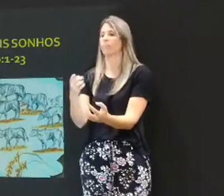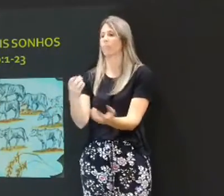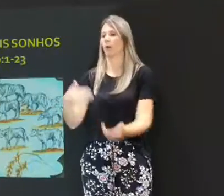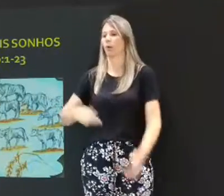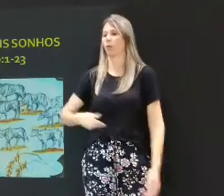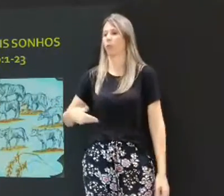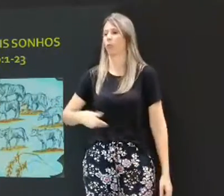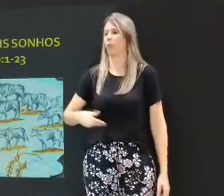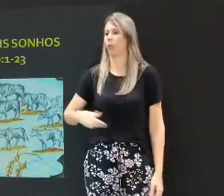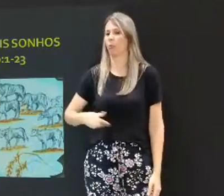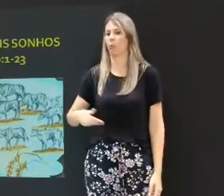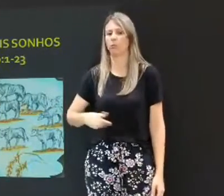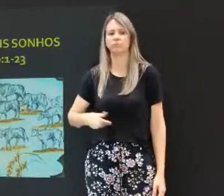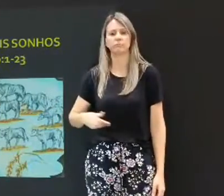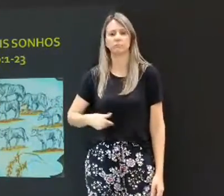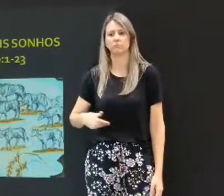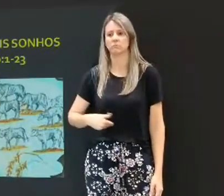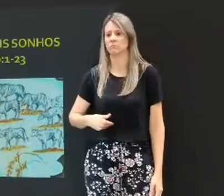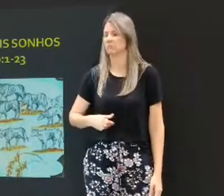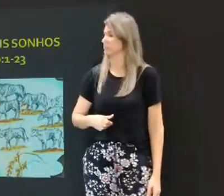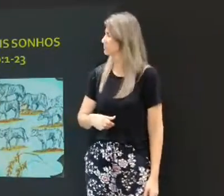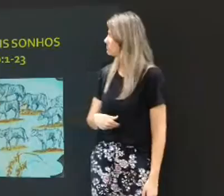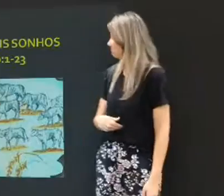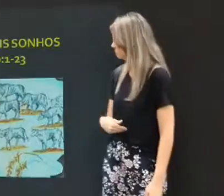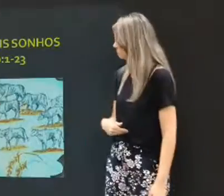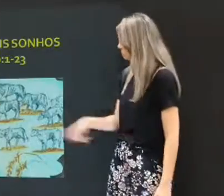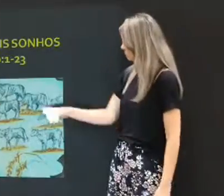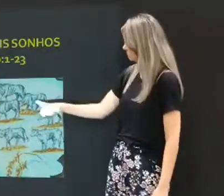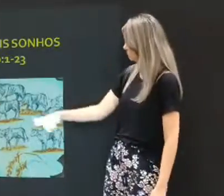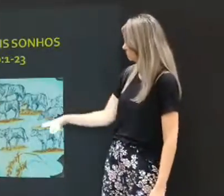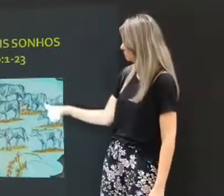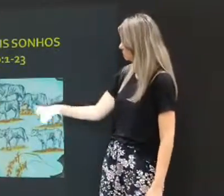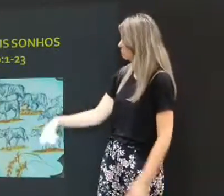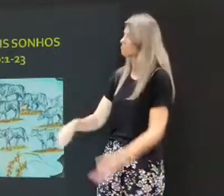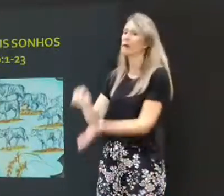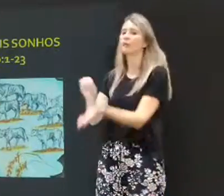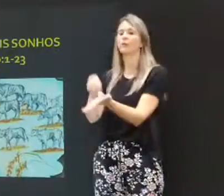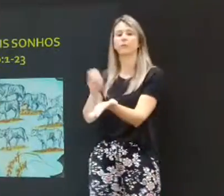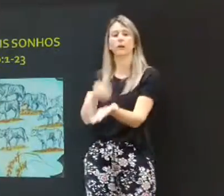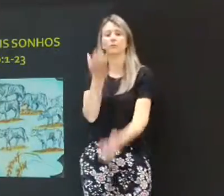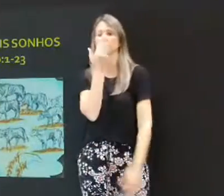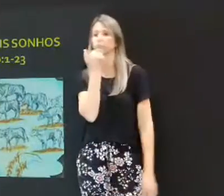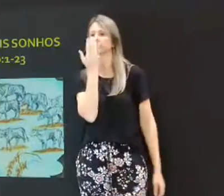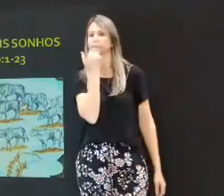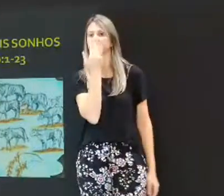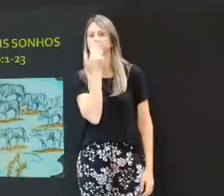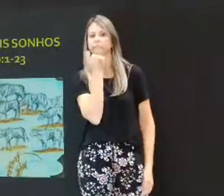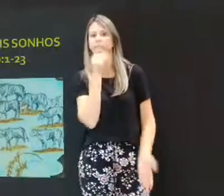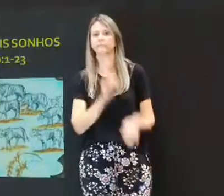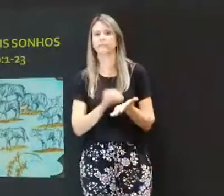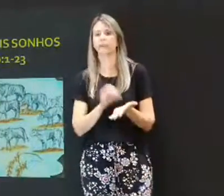secaram e houve fome. Tinha fome. Então por isso que as vacas eram magras, porque faltava comida para